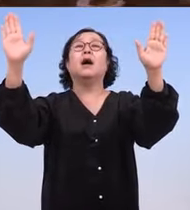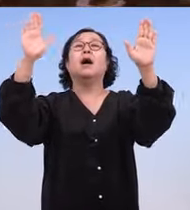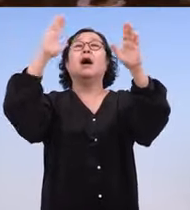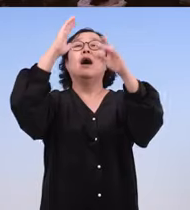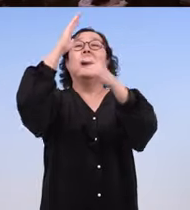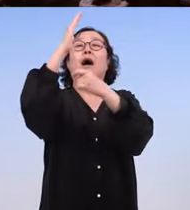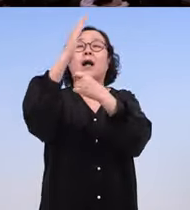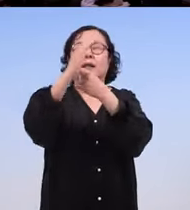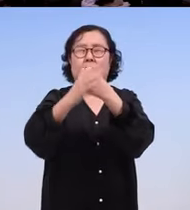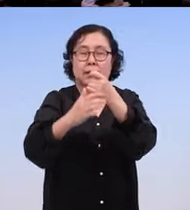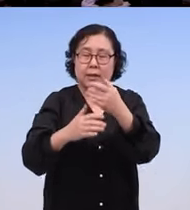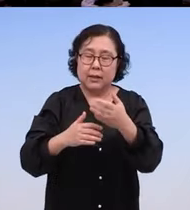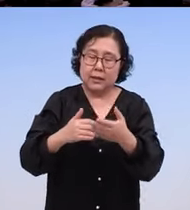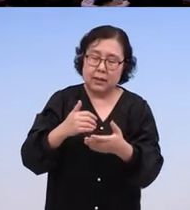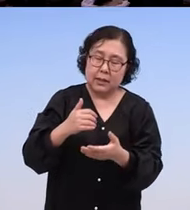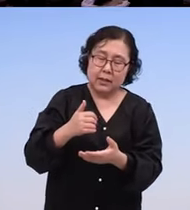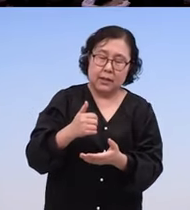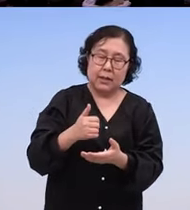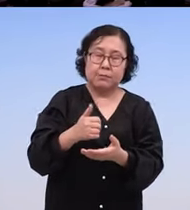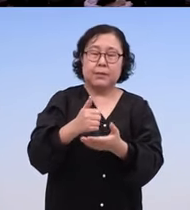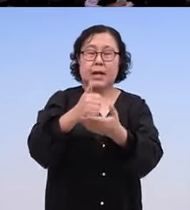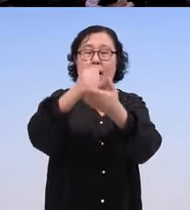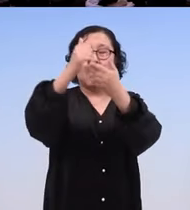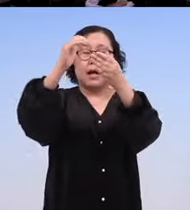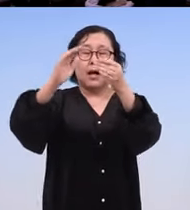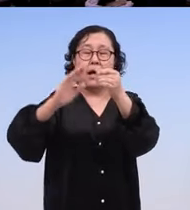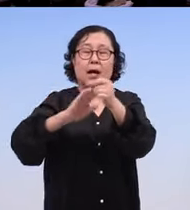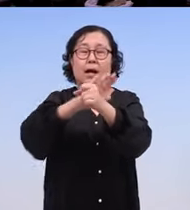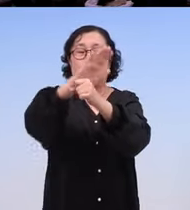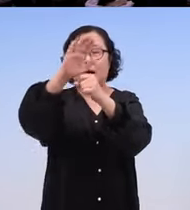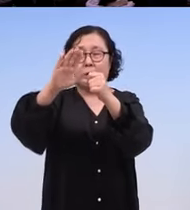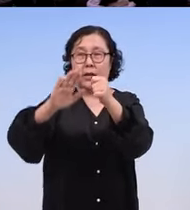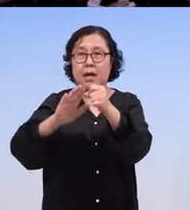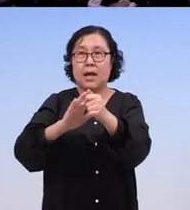하나님 사랑의 눈으로